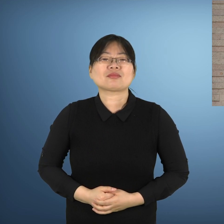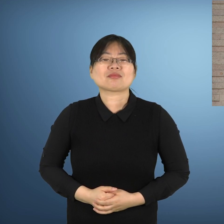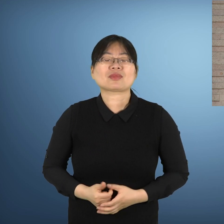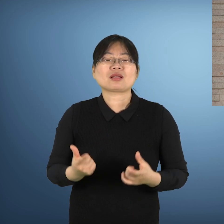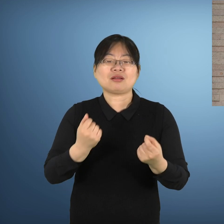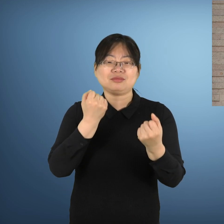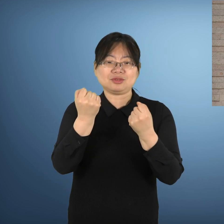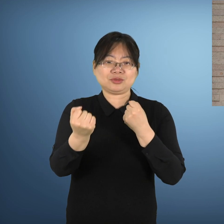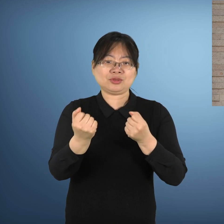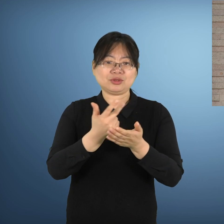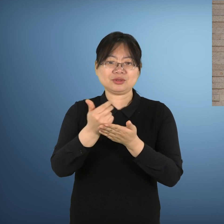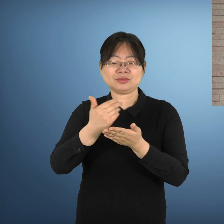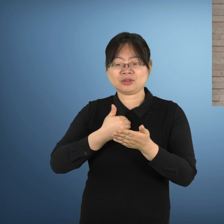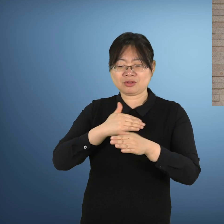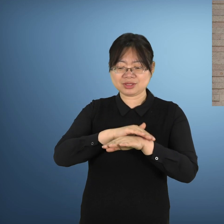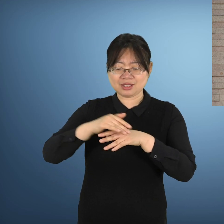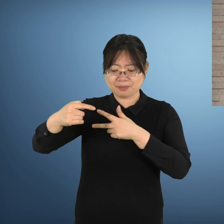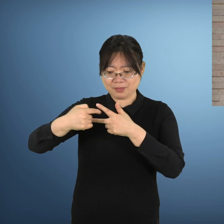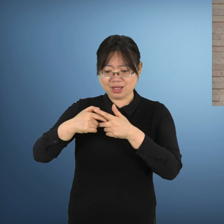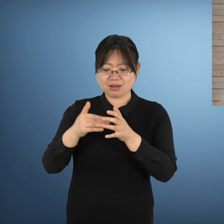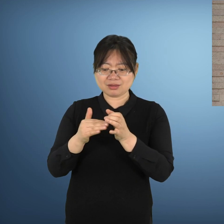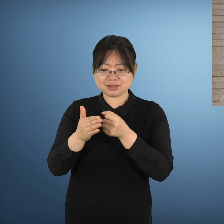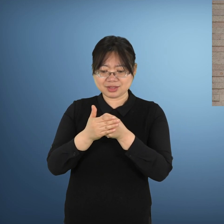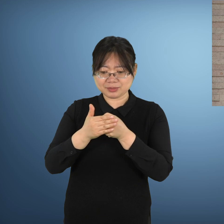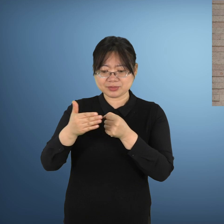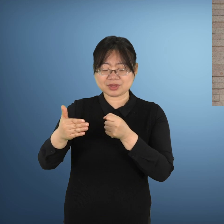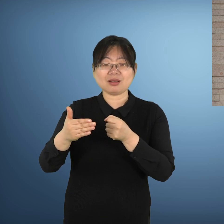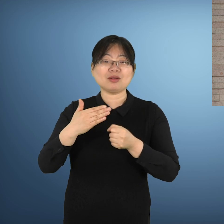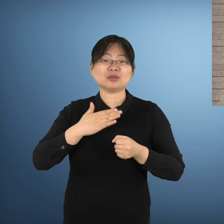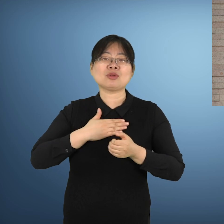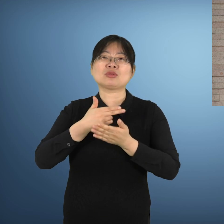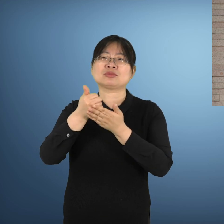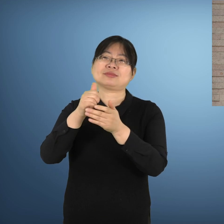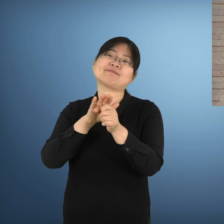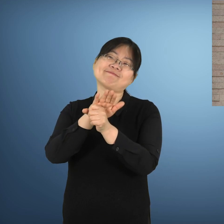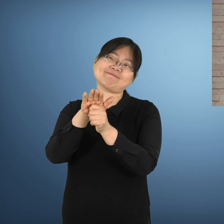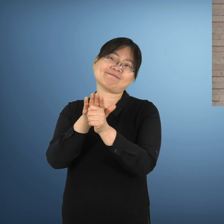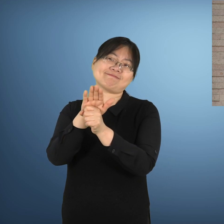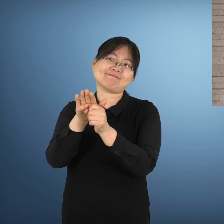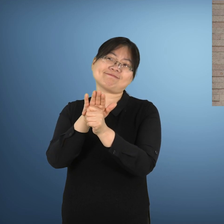그래도 주님이 저 잘 아시잖아요. 저 주님 사랑해요.